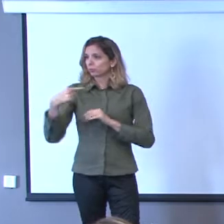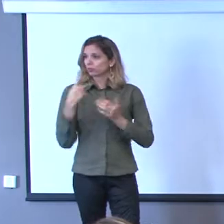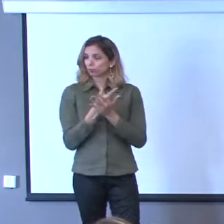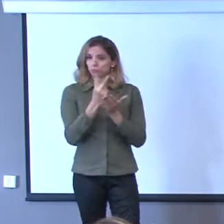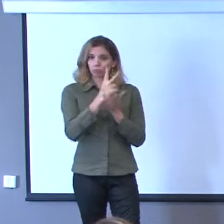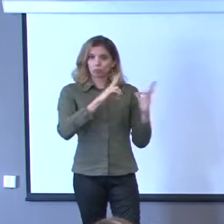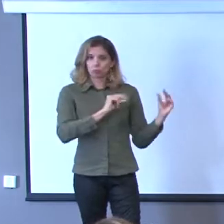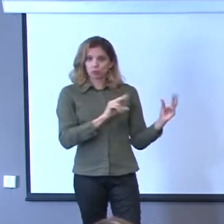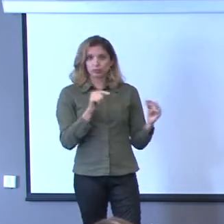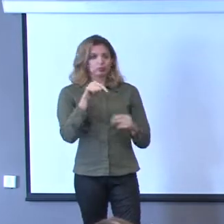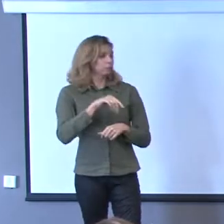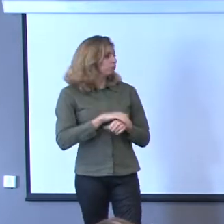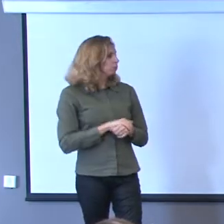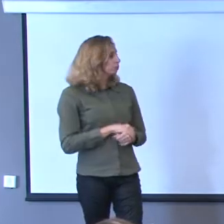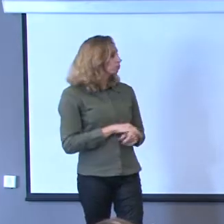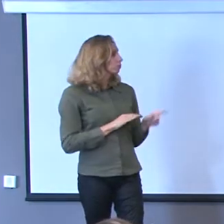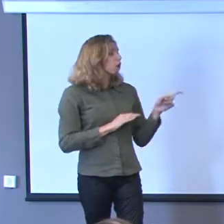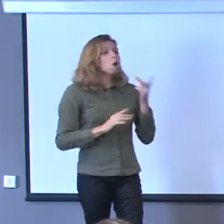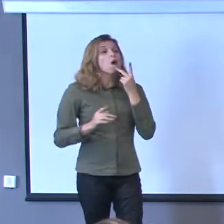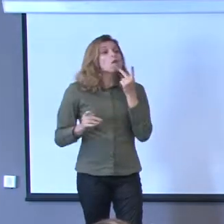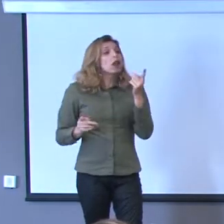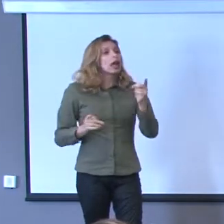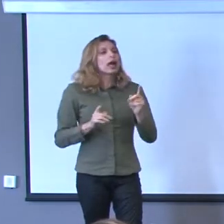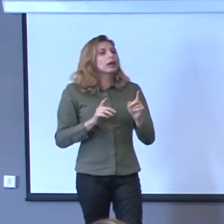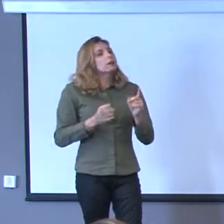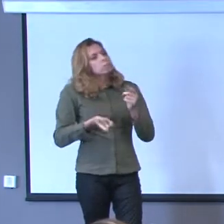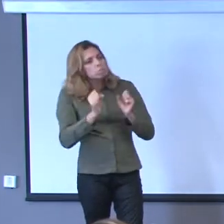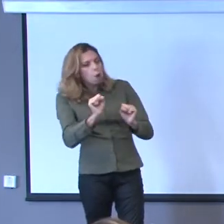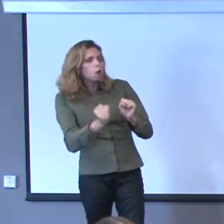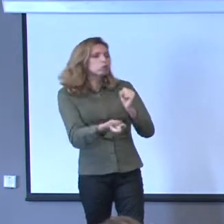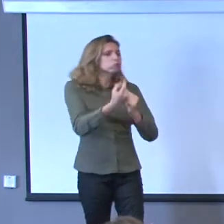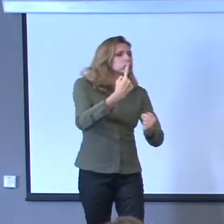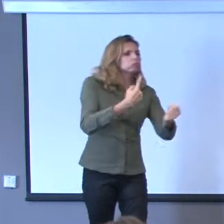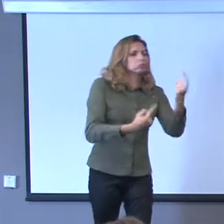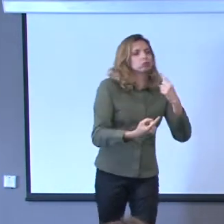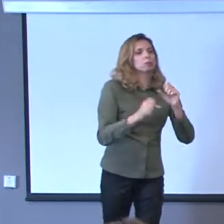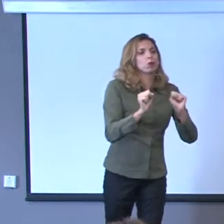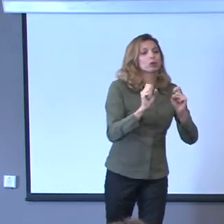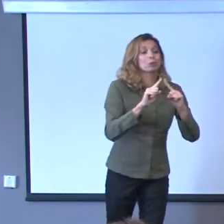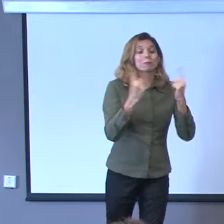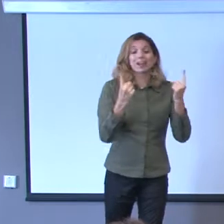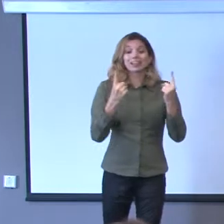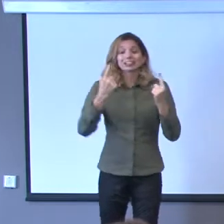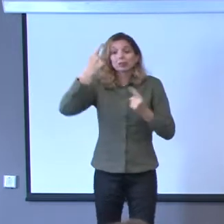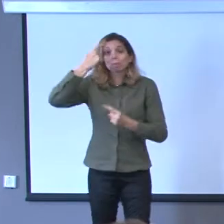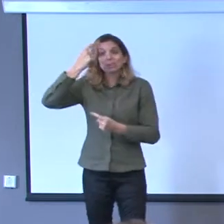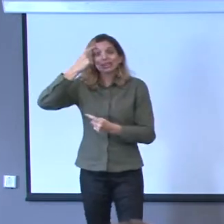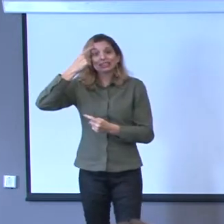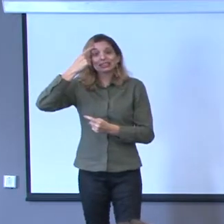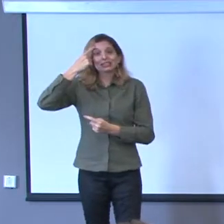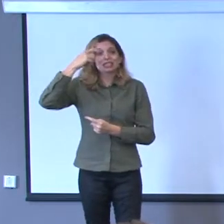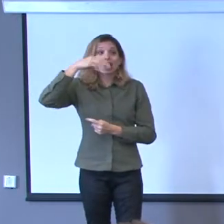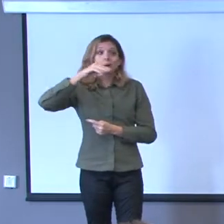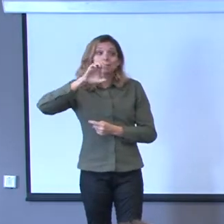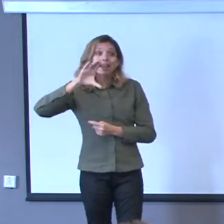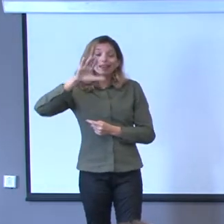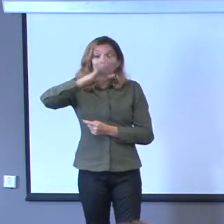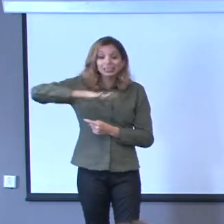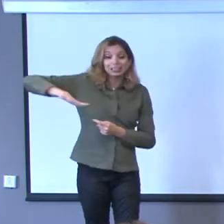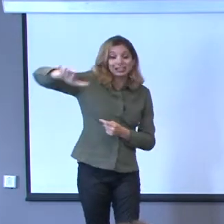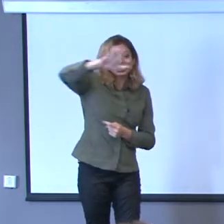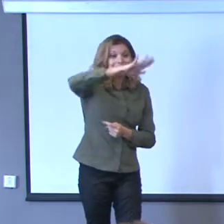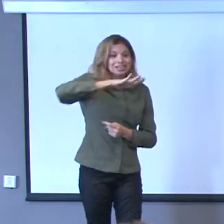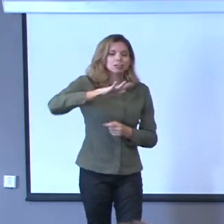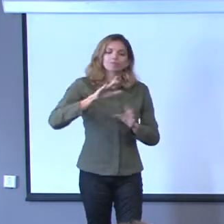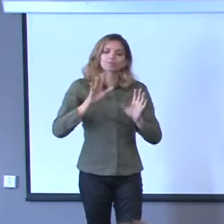conversando. Isso não quer dizer, André, que não haja exceções, mas como política pública, como uma diretriz para a rede de ensino, essa é a minha preocupação, a gente